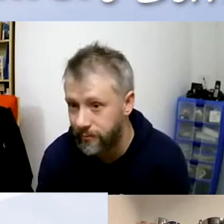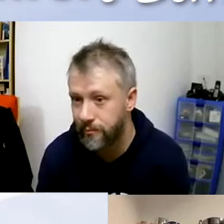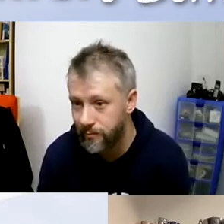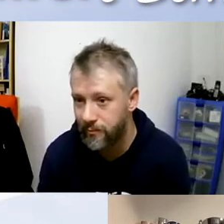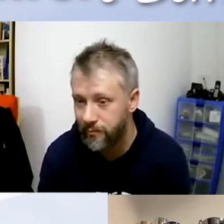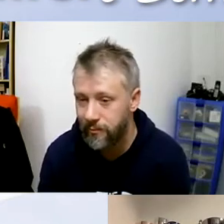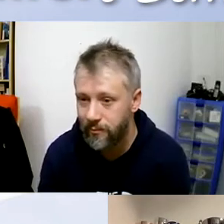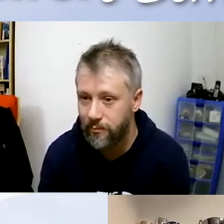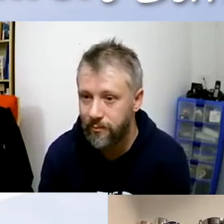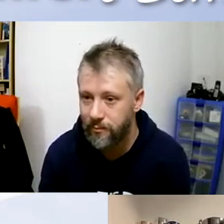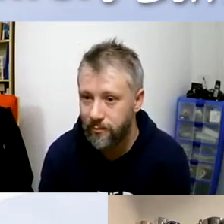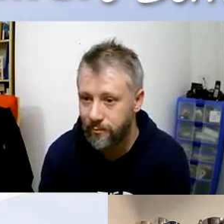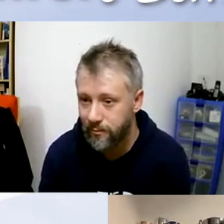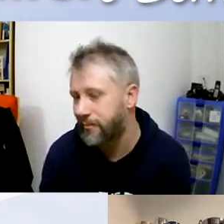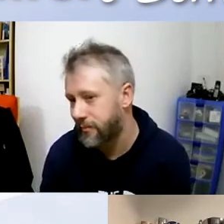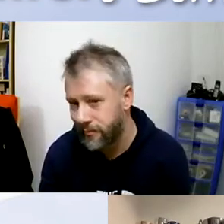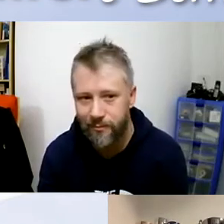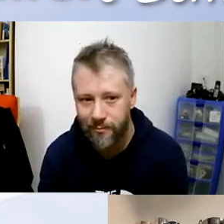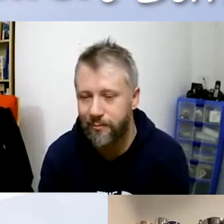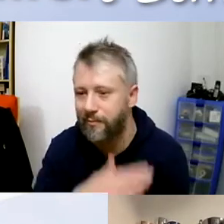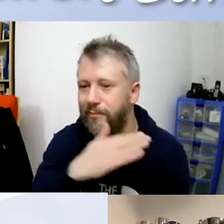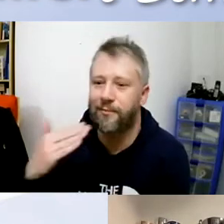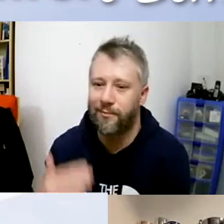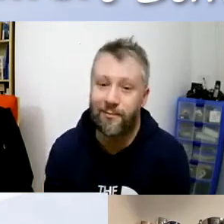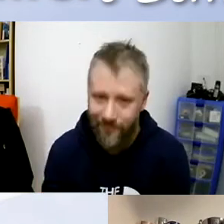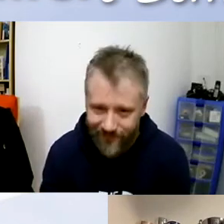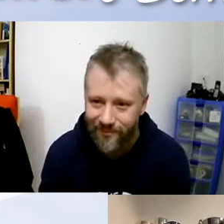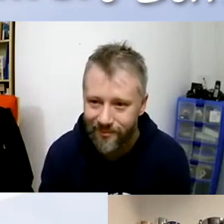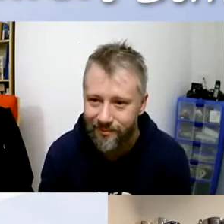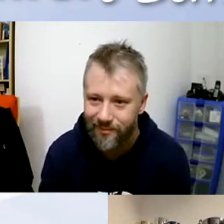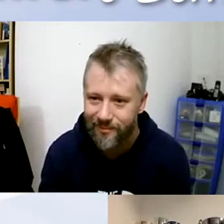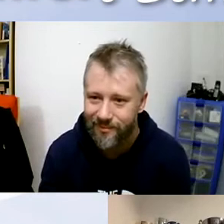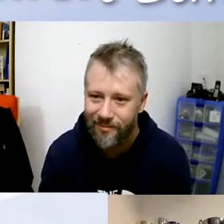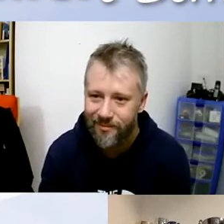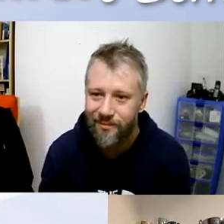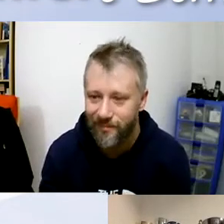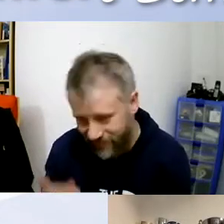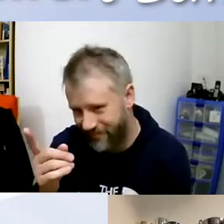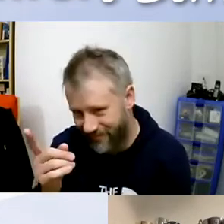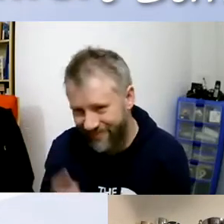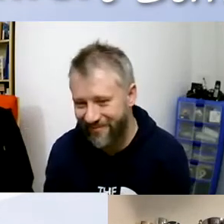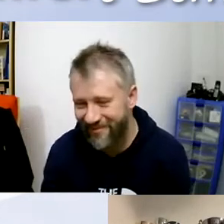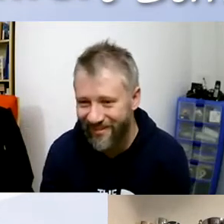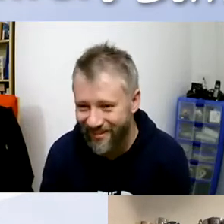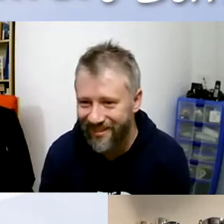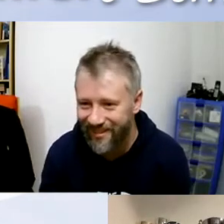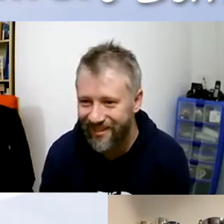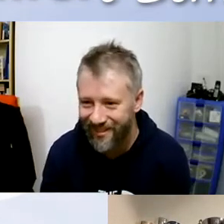dal Texas sentiva le notizie arrivare dalla Louisiana, noi arrivavamo da lì. Loro ridevano, ma lui ha capito. E lui, water thing.